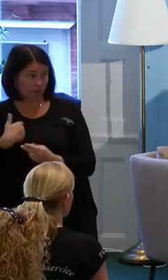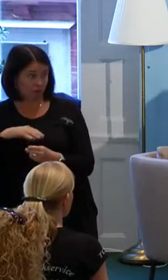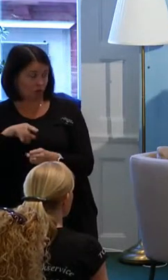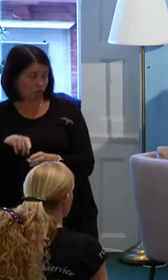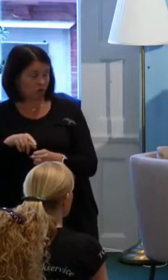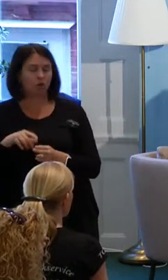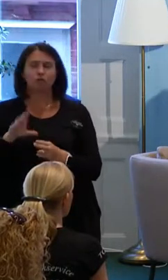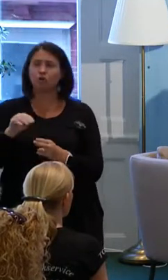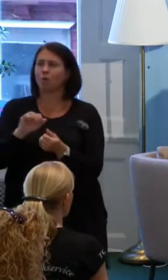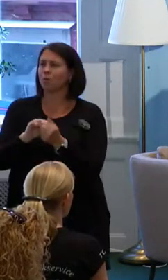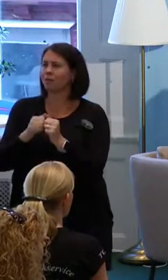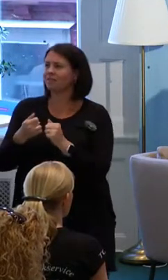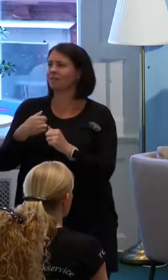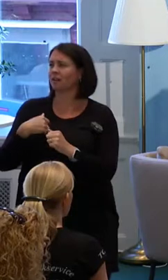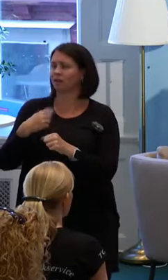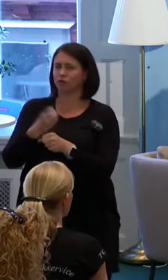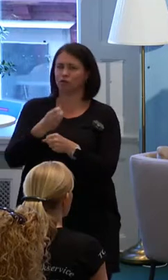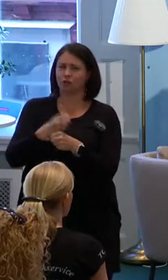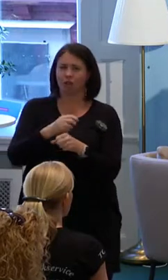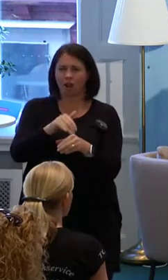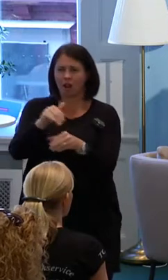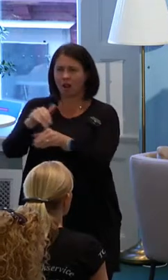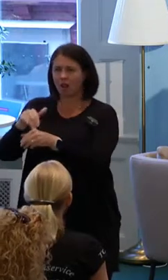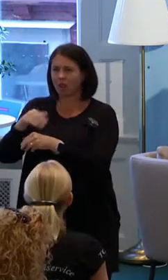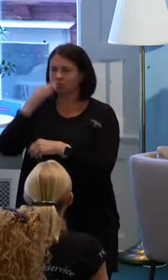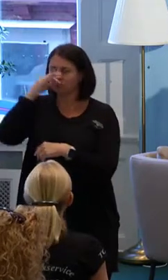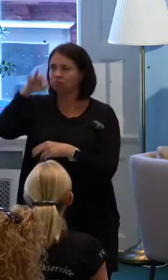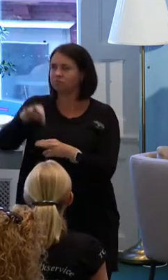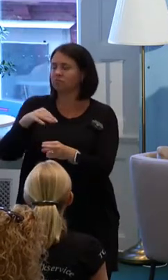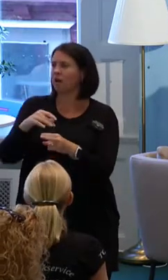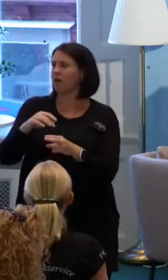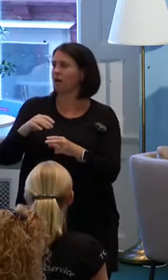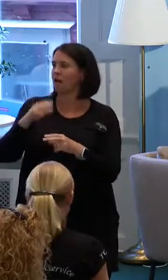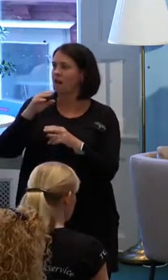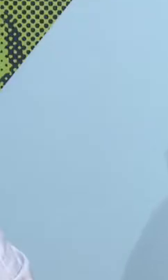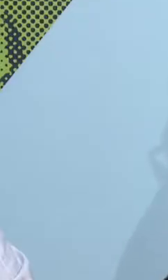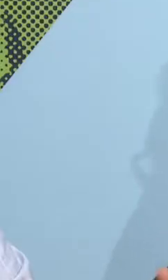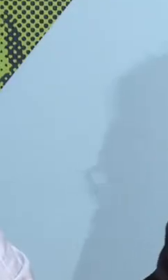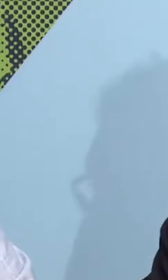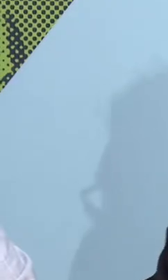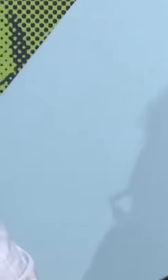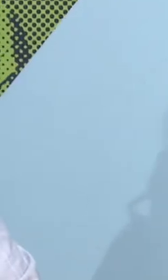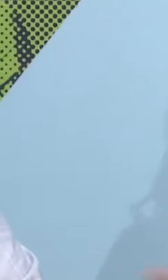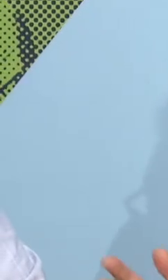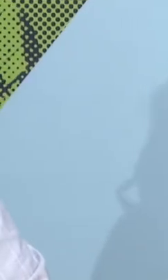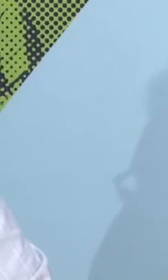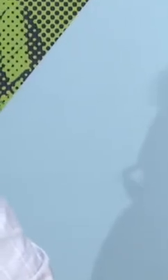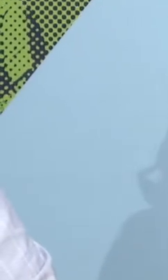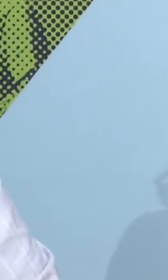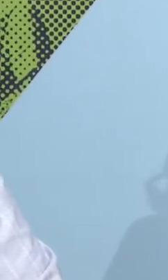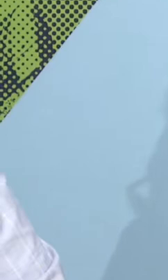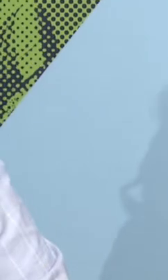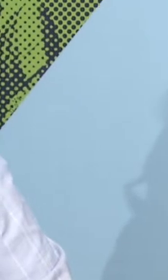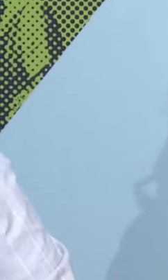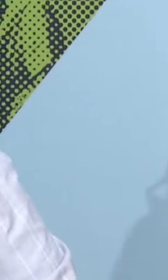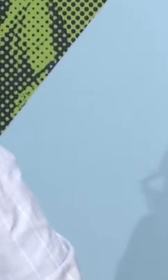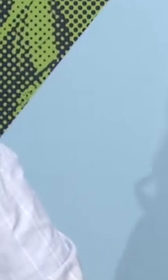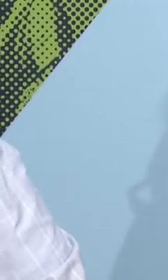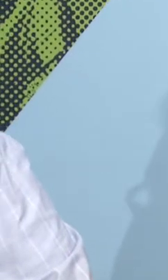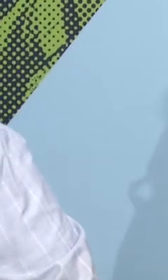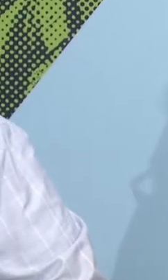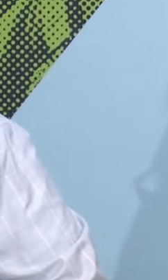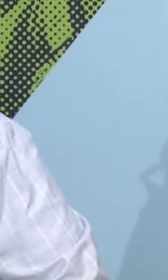partierna, de är ju på liksom lärarlöner och you name it liksom, och långa lister runt anställningsskyddet och rätt till heltid och förbud mot hyvling och allt vad det är för någonting. Det